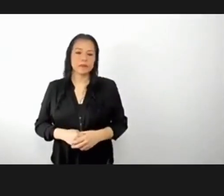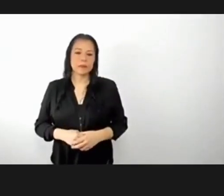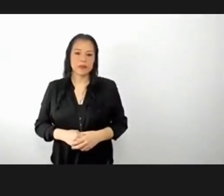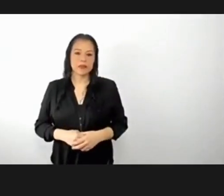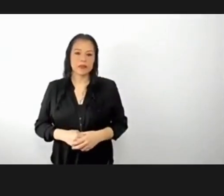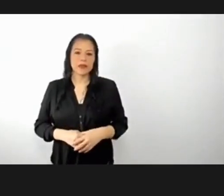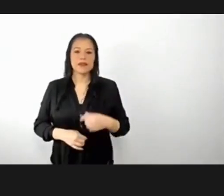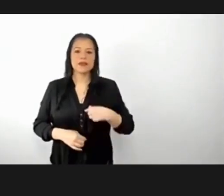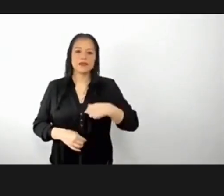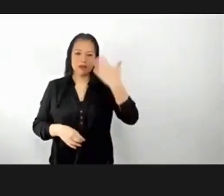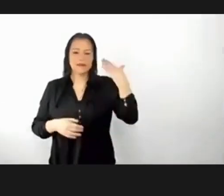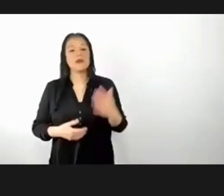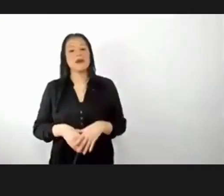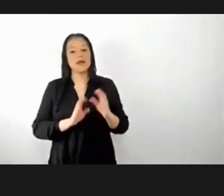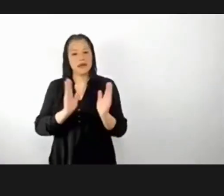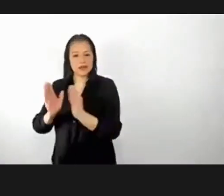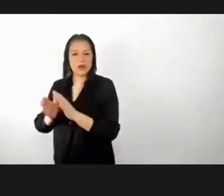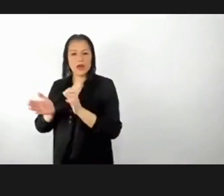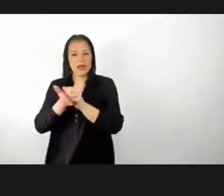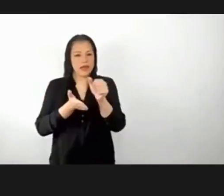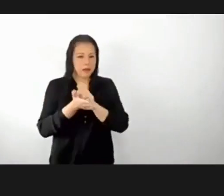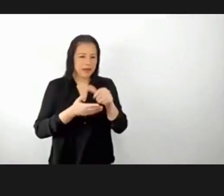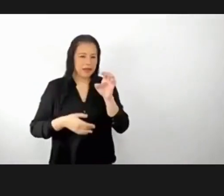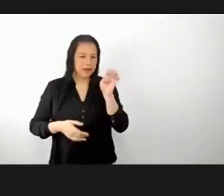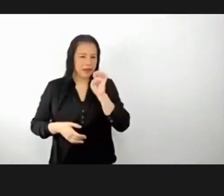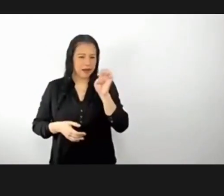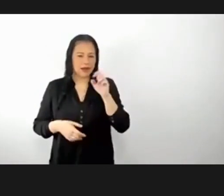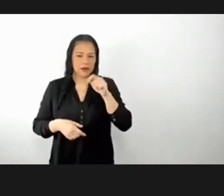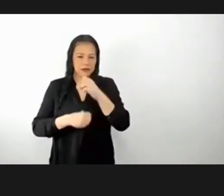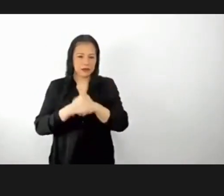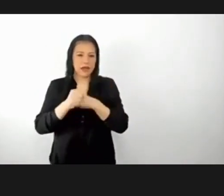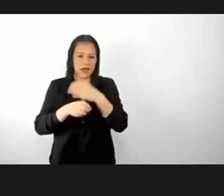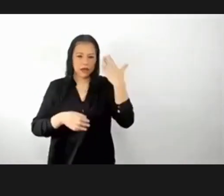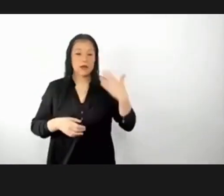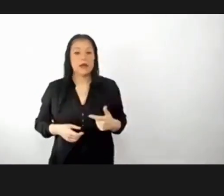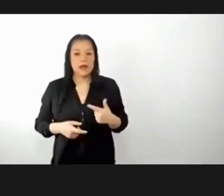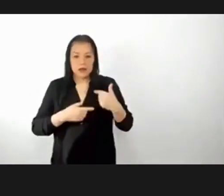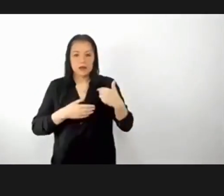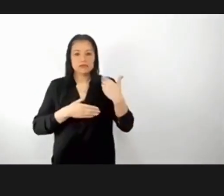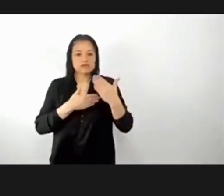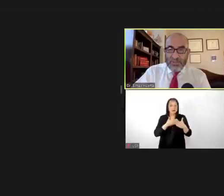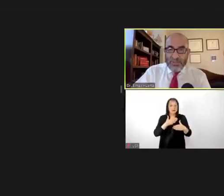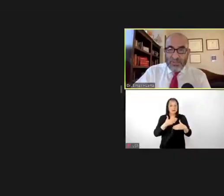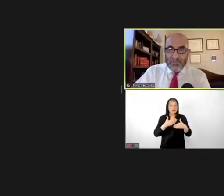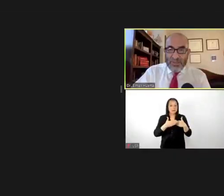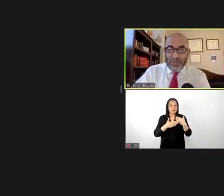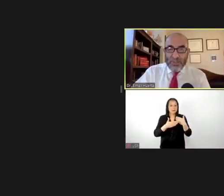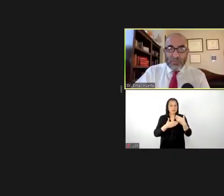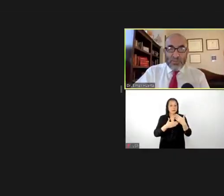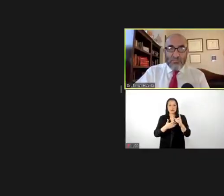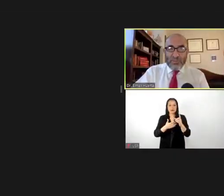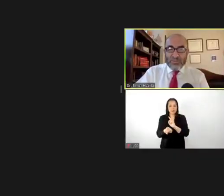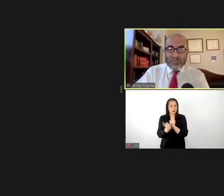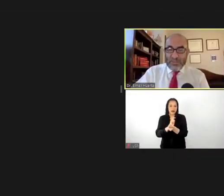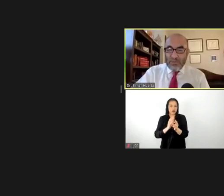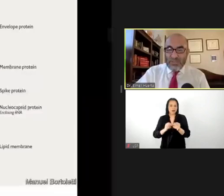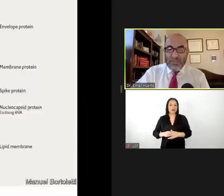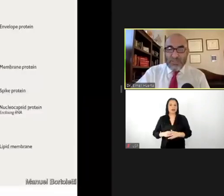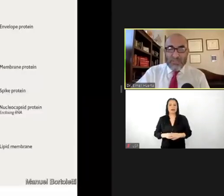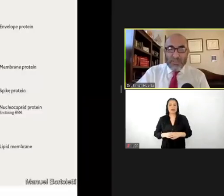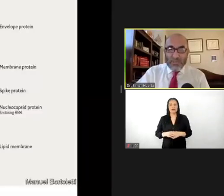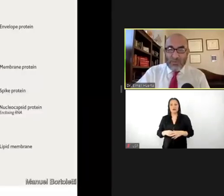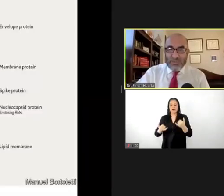esta lo había preparado en el mes de enero, febrero, pero fíjense cómo no ha cambiado mucho. Vamos a ver